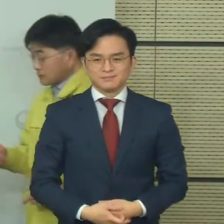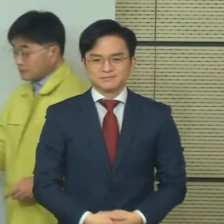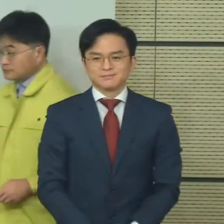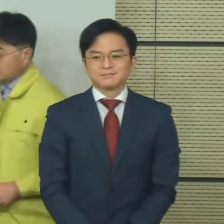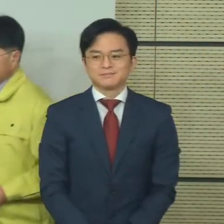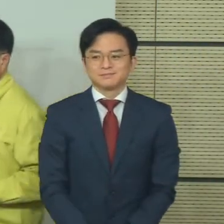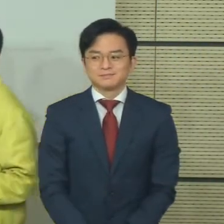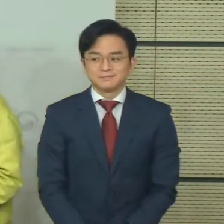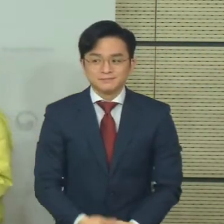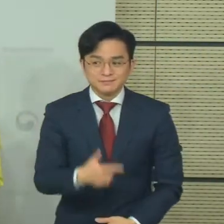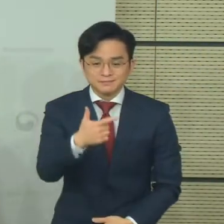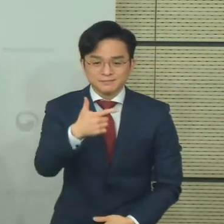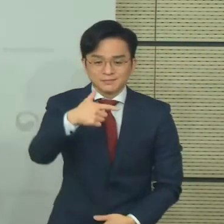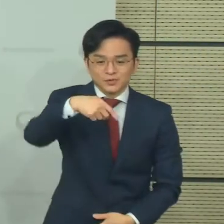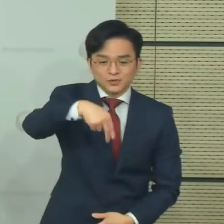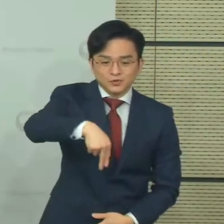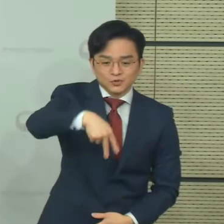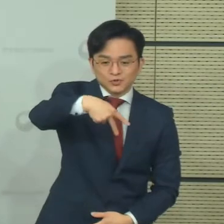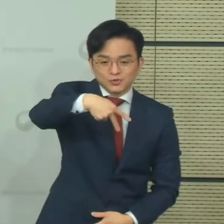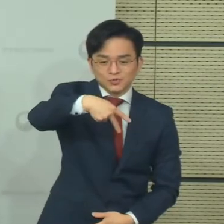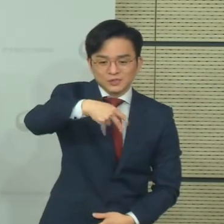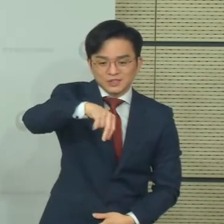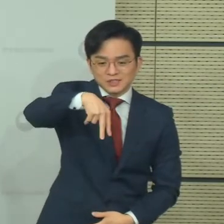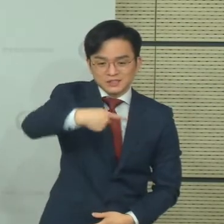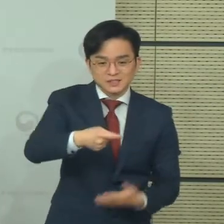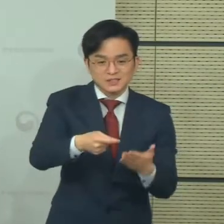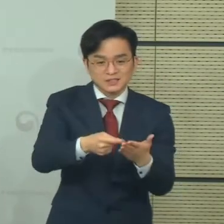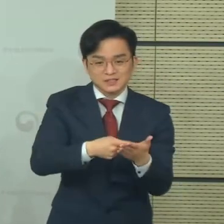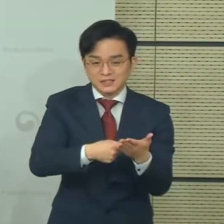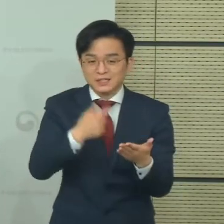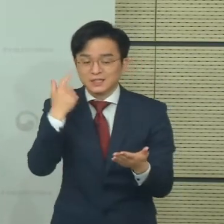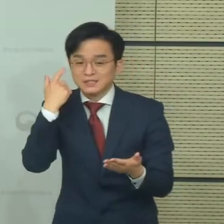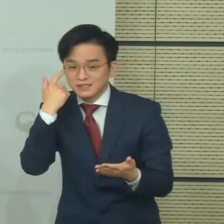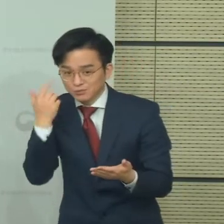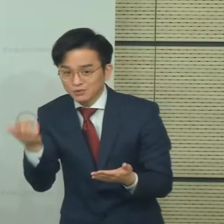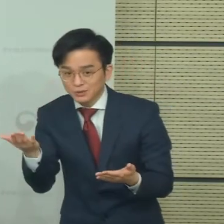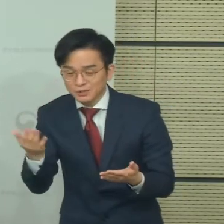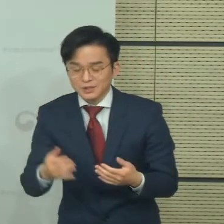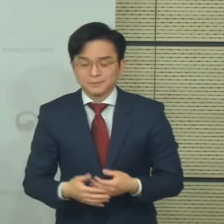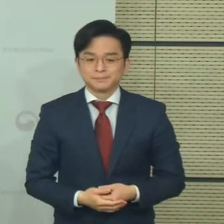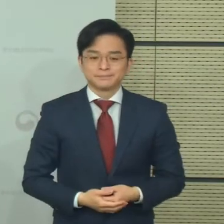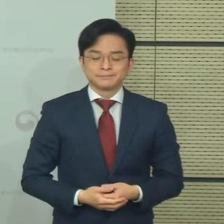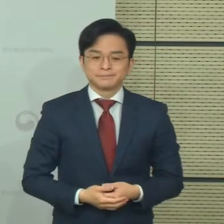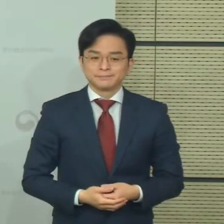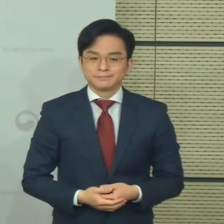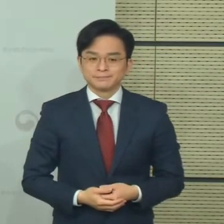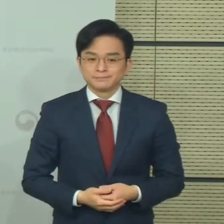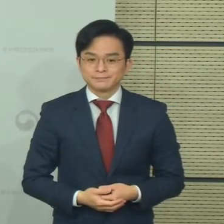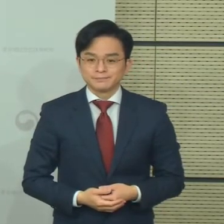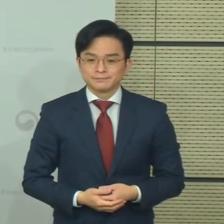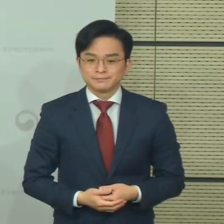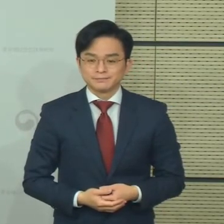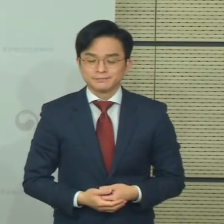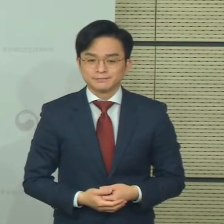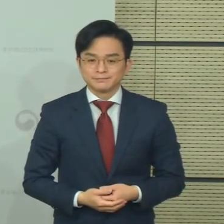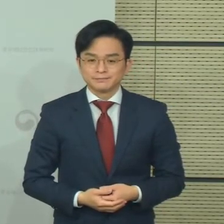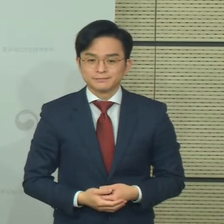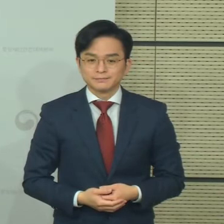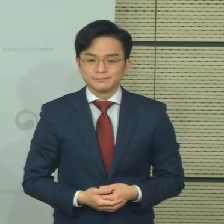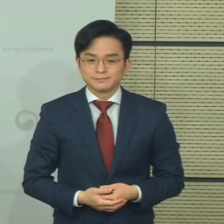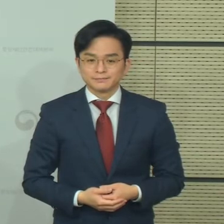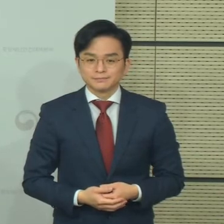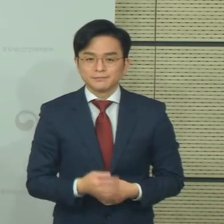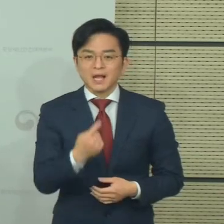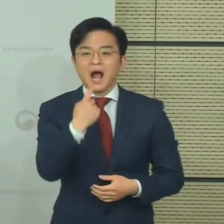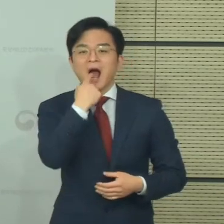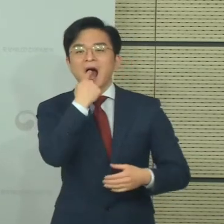네, 뉴시스 구모서 기자님 두 번째 질의입니다. 현재까지 드라이빙 스루로 실시한 코로나19 검사